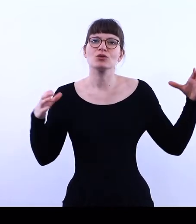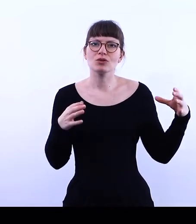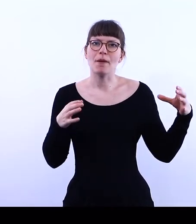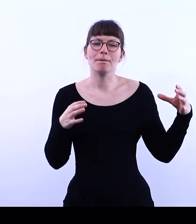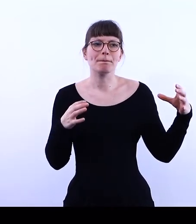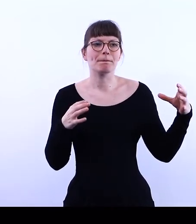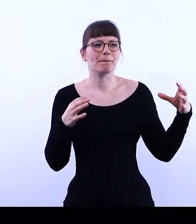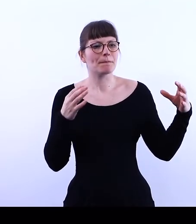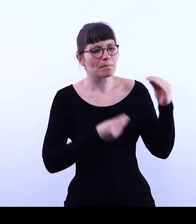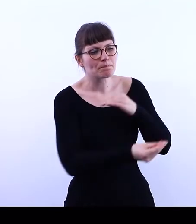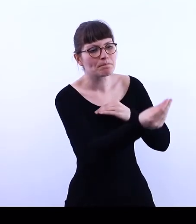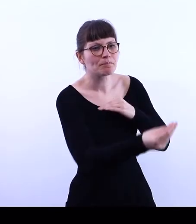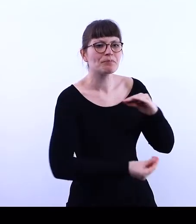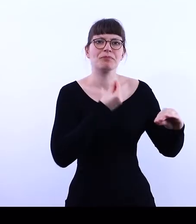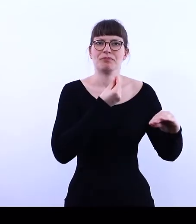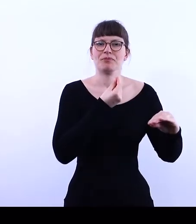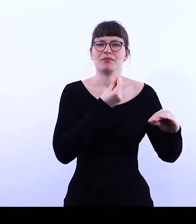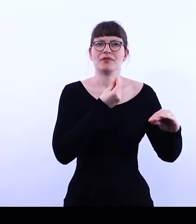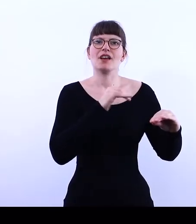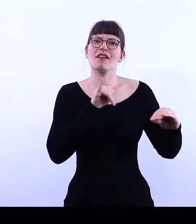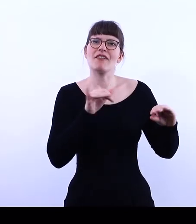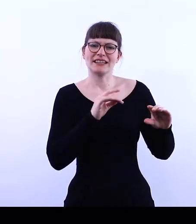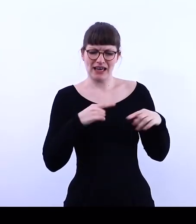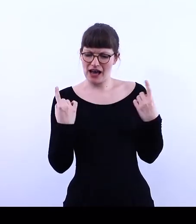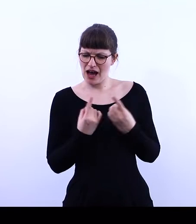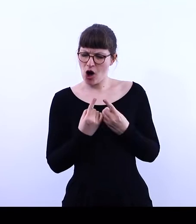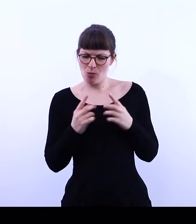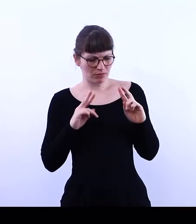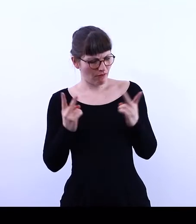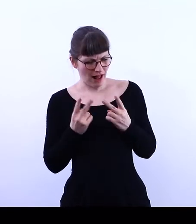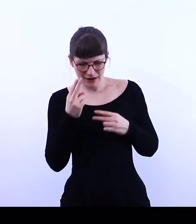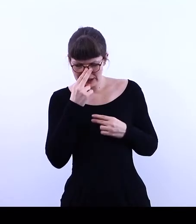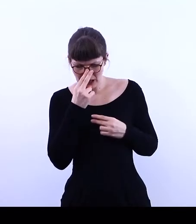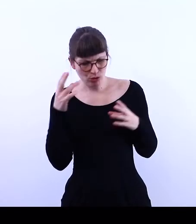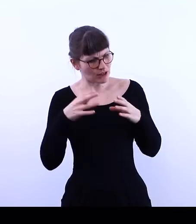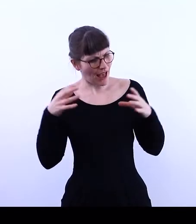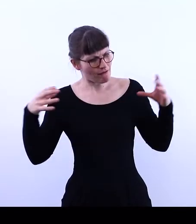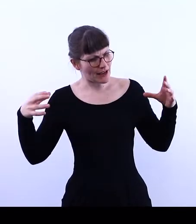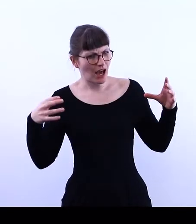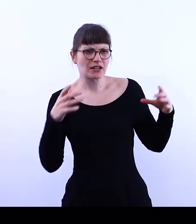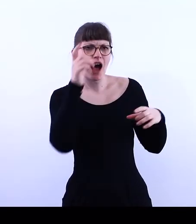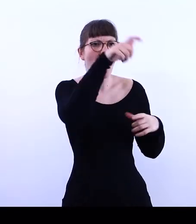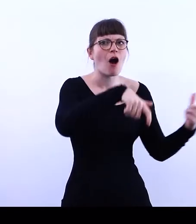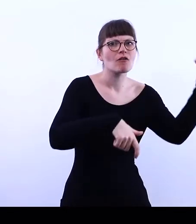anders drüber nachdenken kann, wo, in welchen Räumen bewegen wir uns, wie können wir das erweitern, was können wir voneinander lernen.